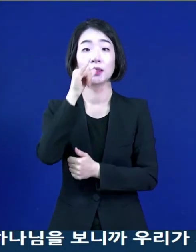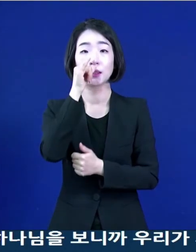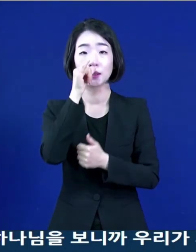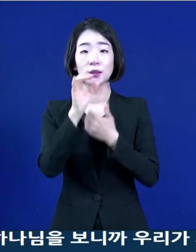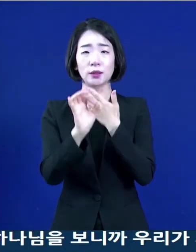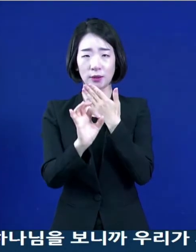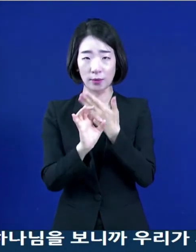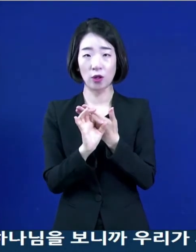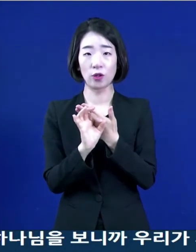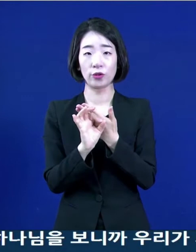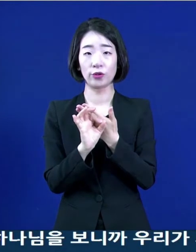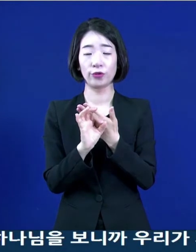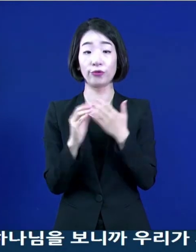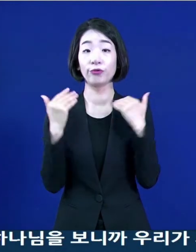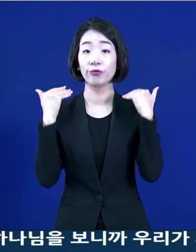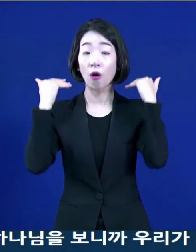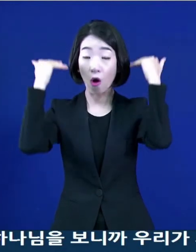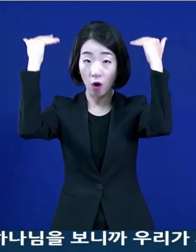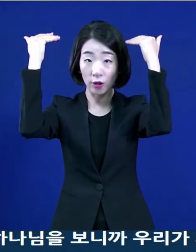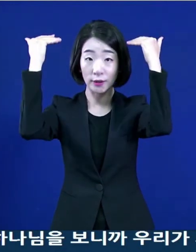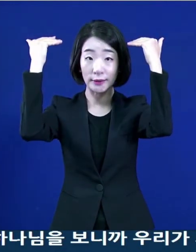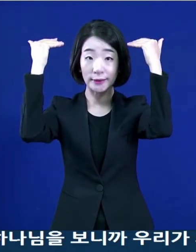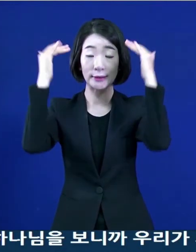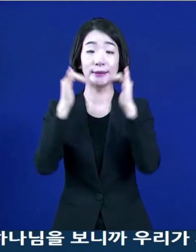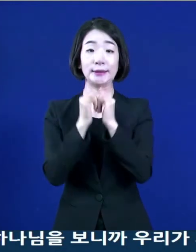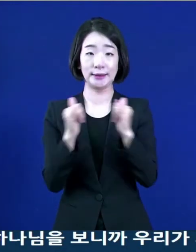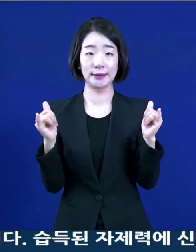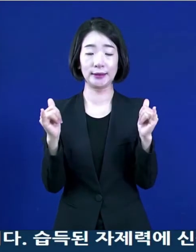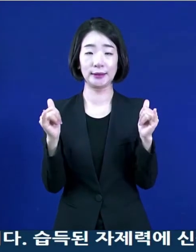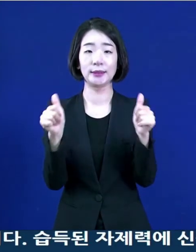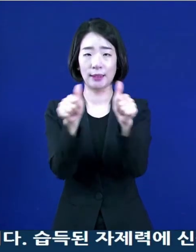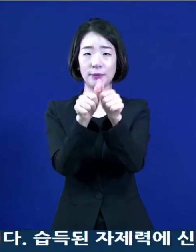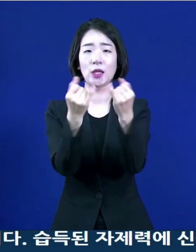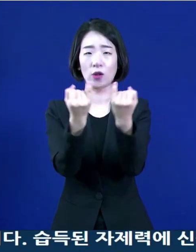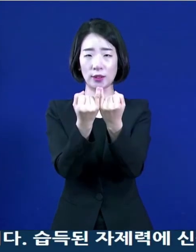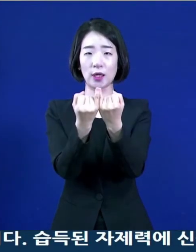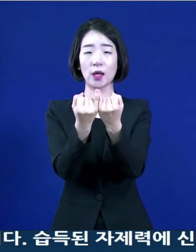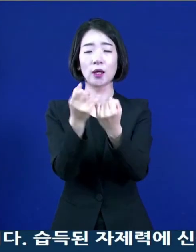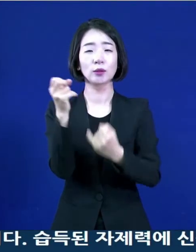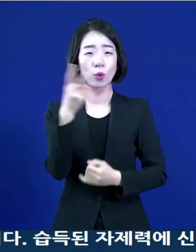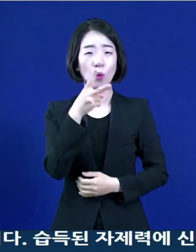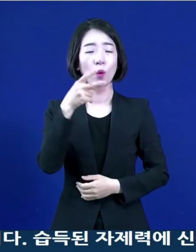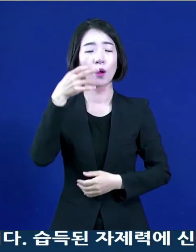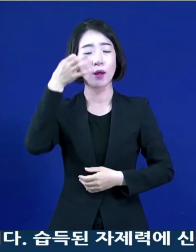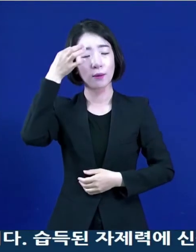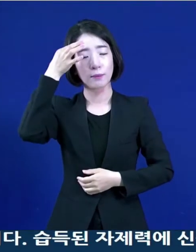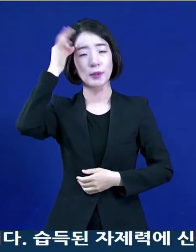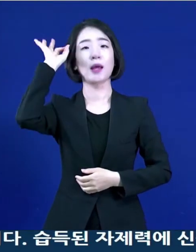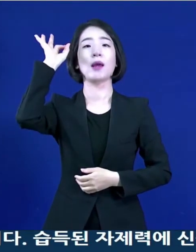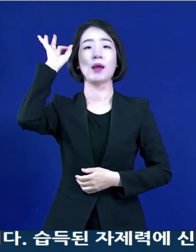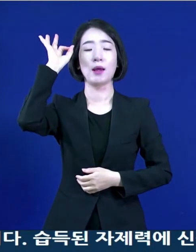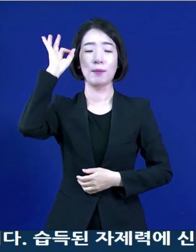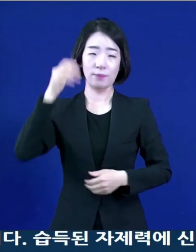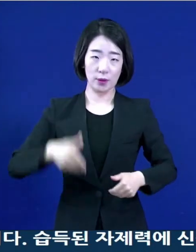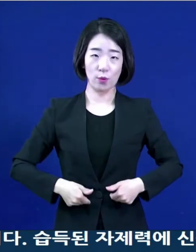이 어른들에게 기대되고 있는 덕목은 깨어 있음입니다. 깨어 있는 겁니다.